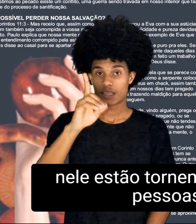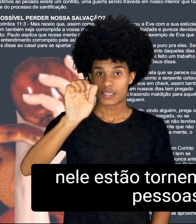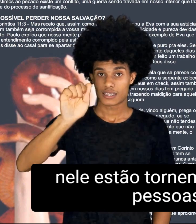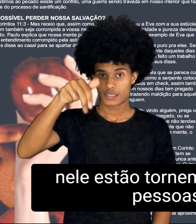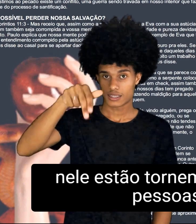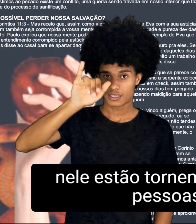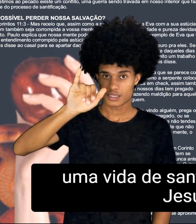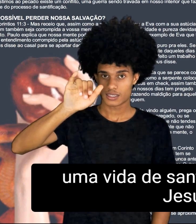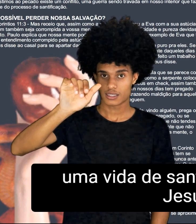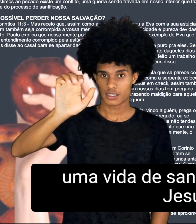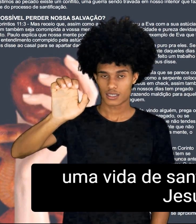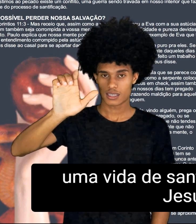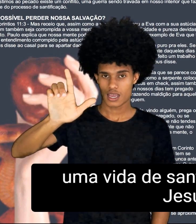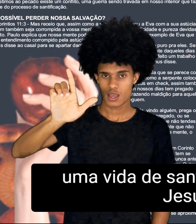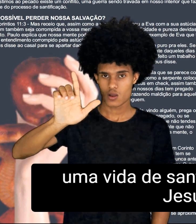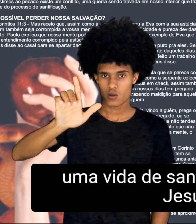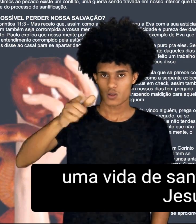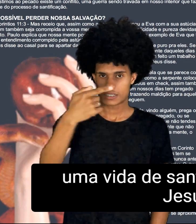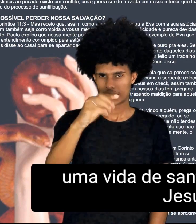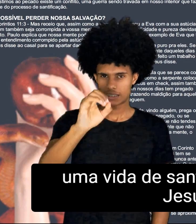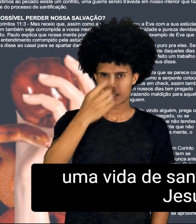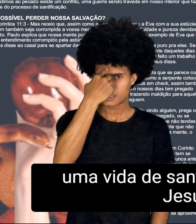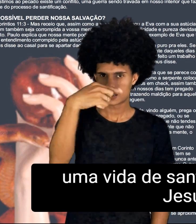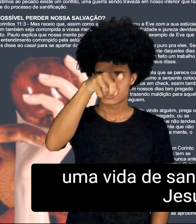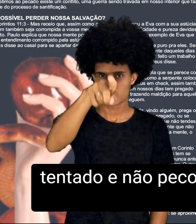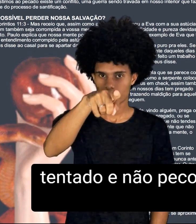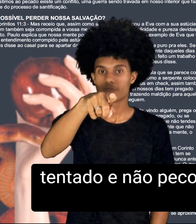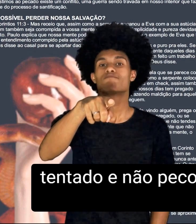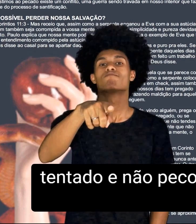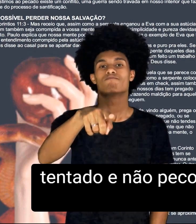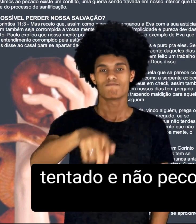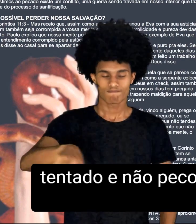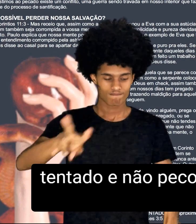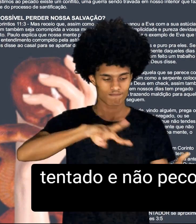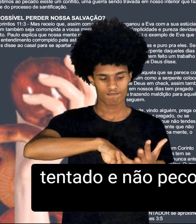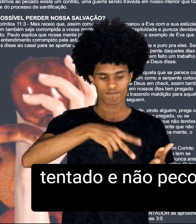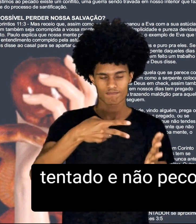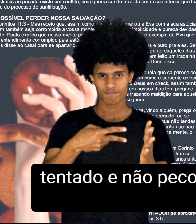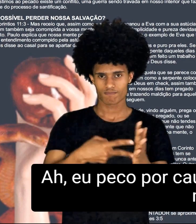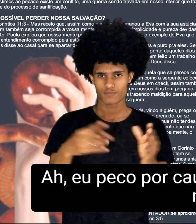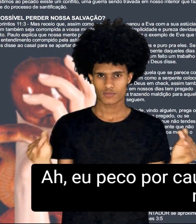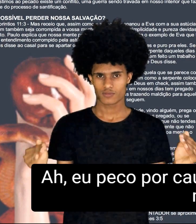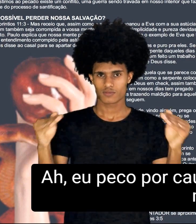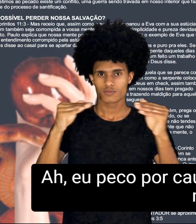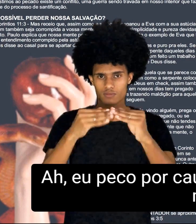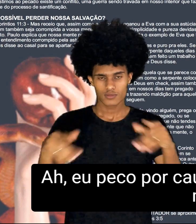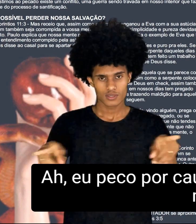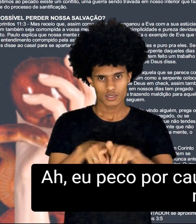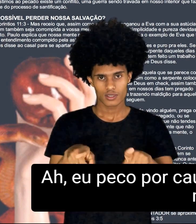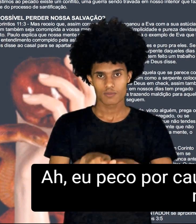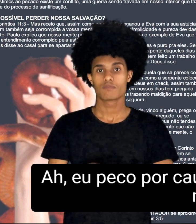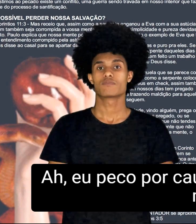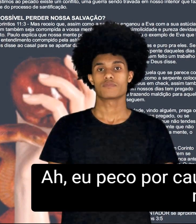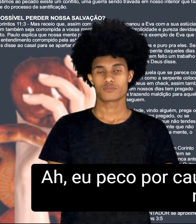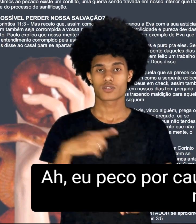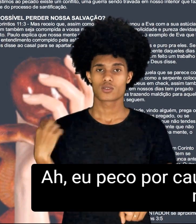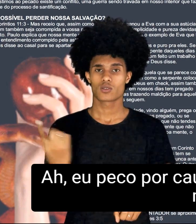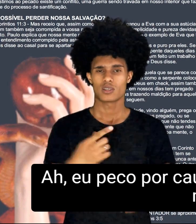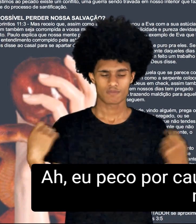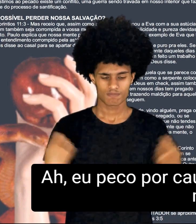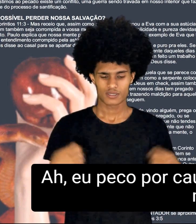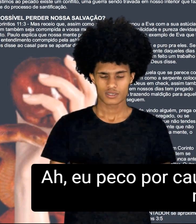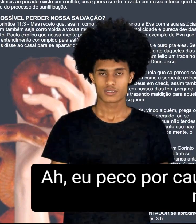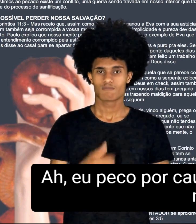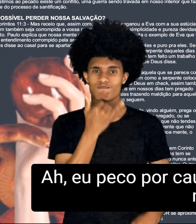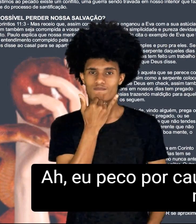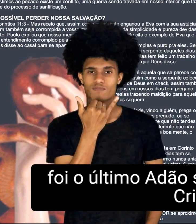pessoas que reproduzem uma vida de santidade e governança plena. Jesus em tudo foi tentado e não pecou. Então o que eu quero dizer assim, eu peco por causa da essência